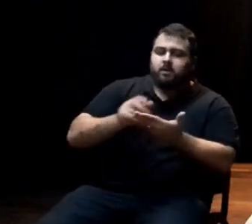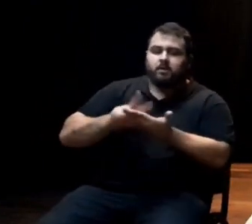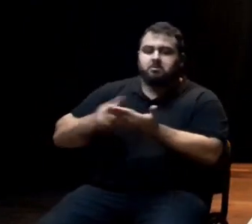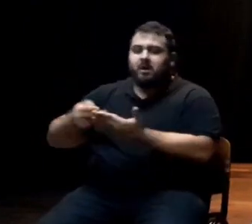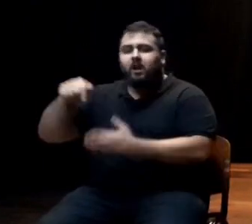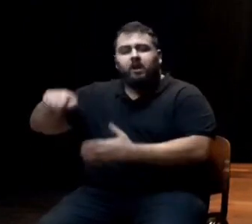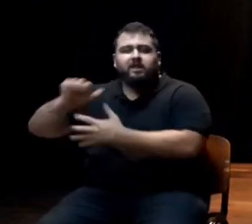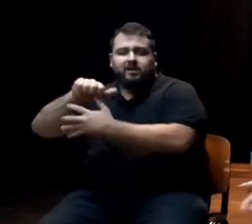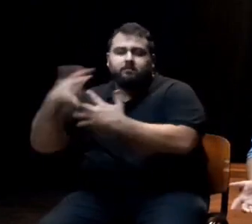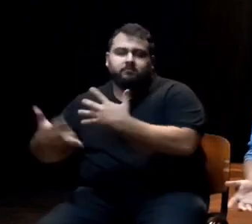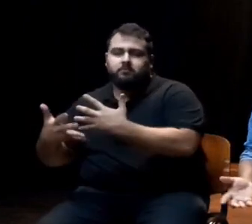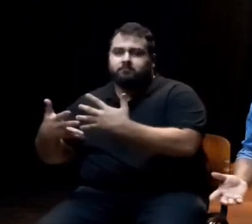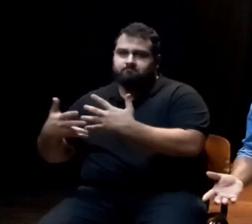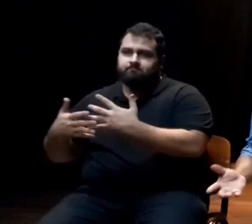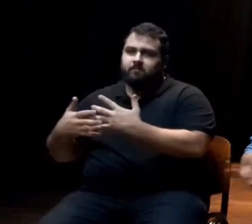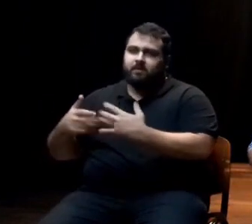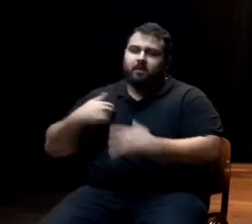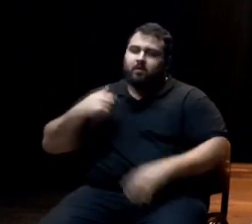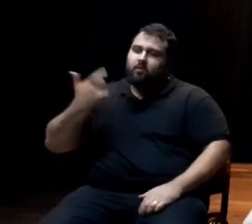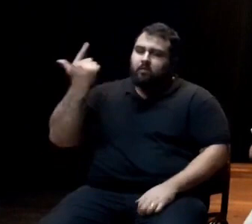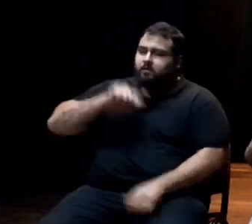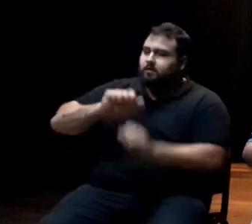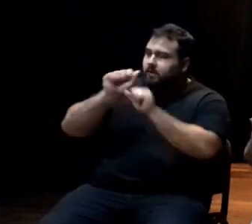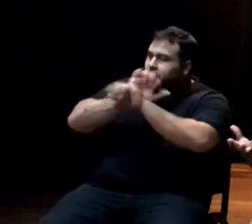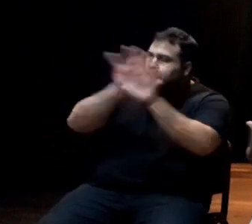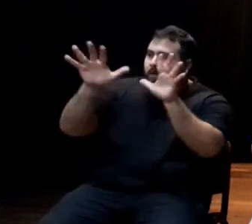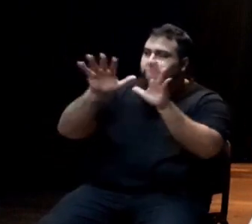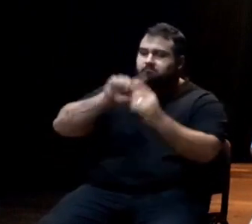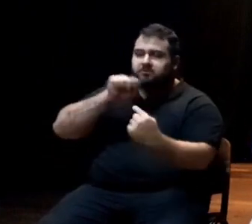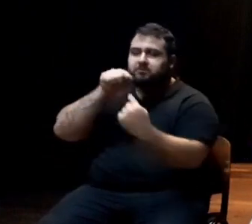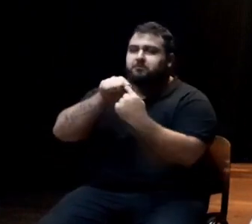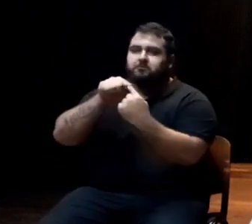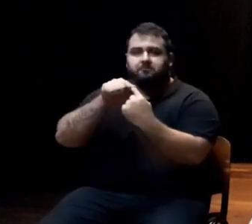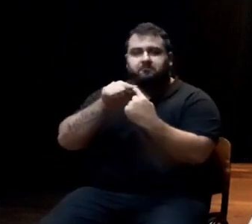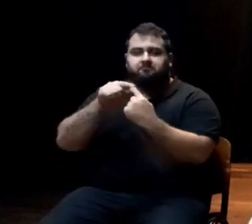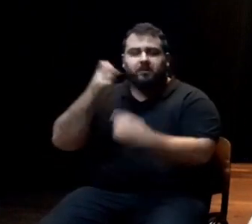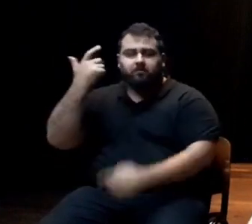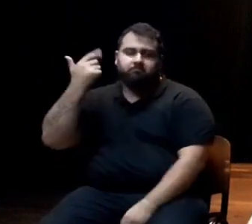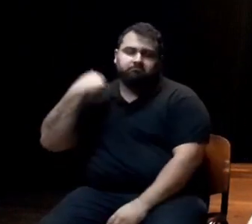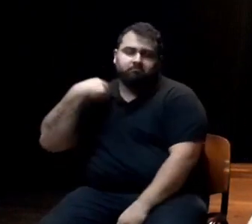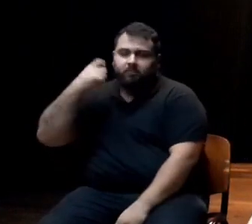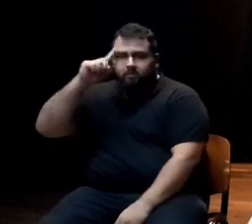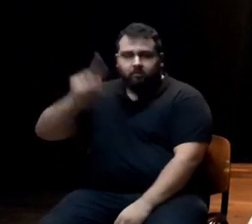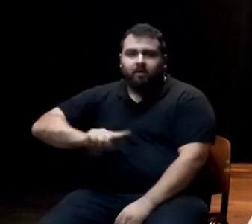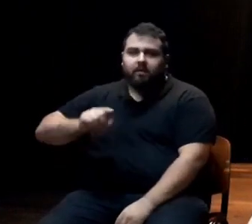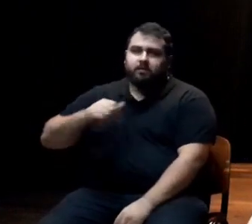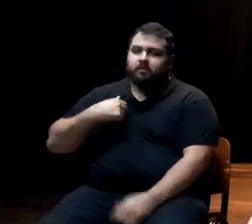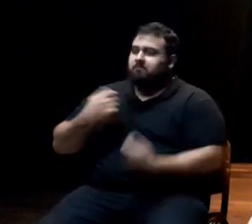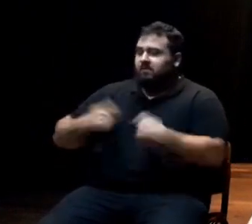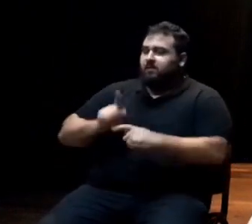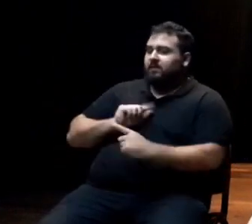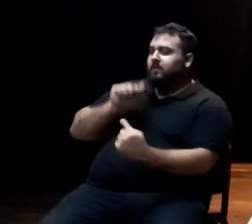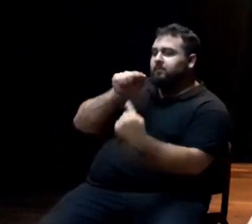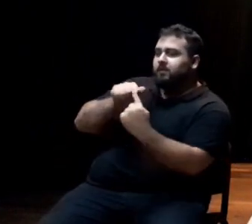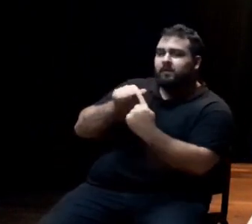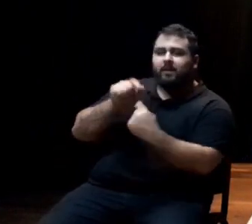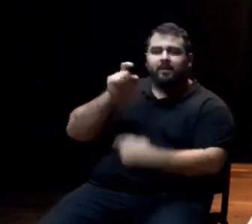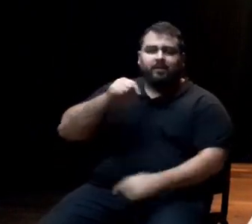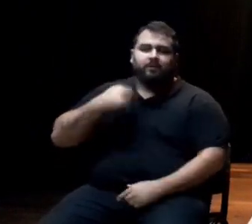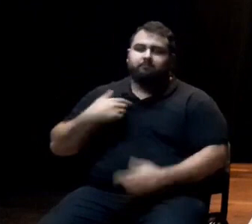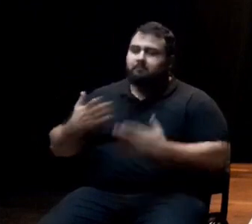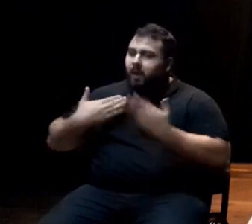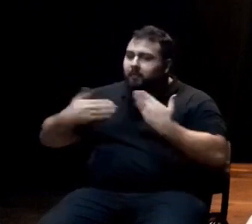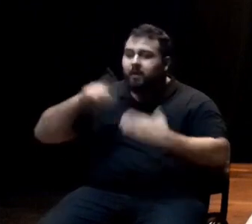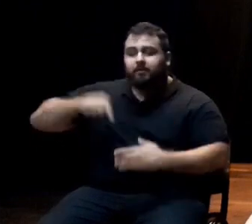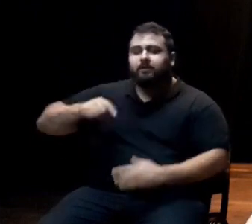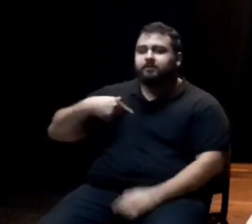sinais. Não sei se eu consegui Não, ser total, claro, total, né, ser porque- objetivo. Não, não precisa ser objetivo também não. Esse papo é pra gente viajar mesmo, assim.